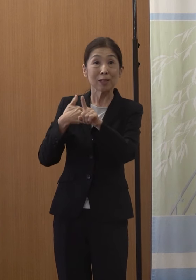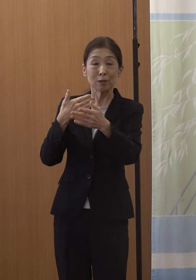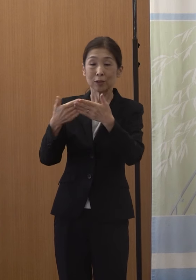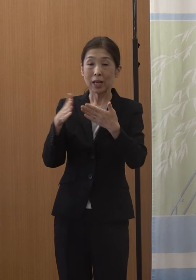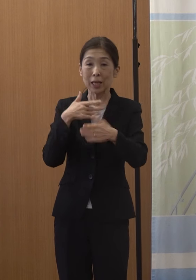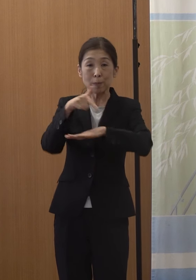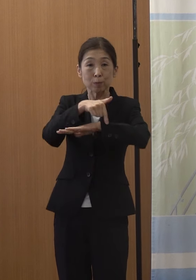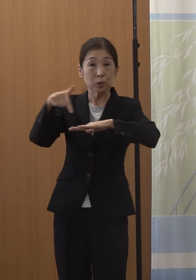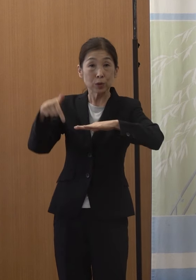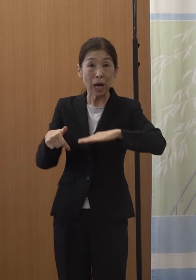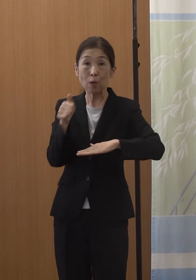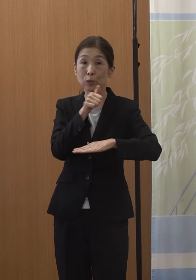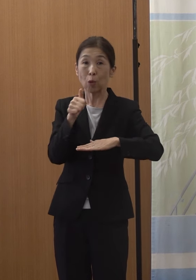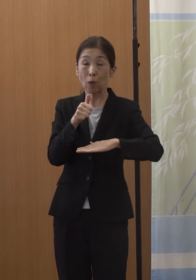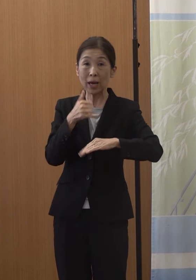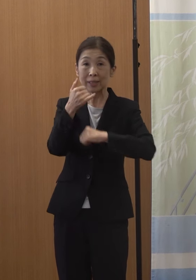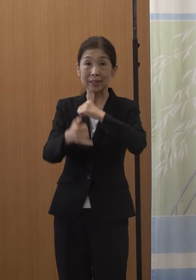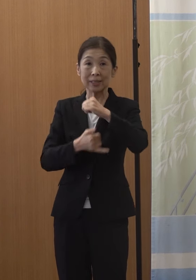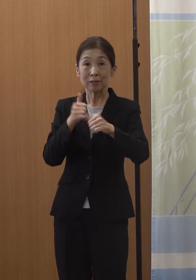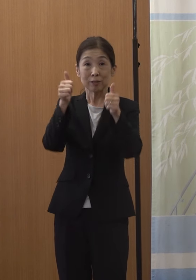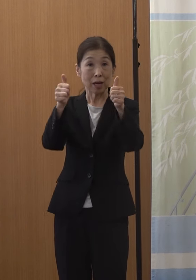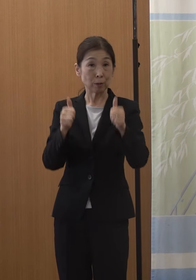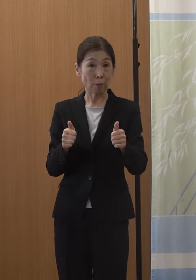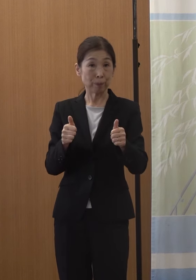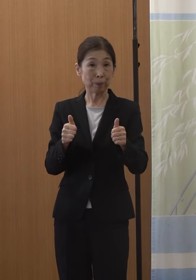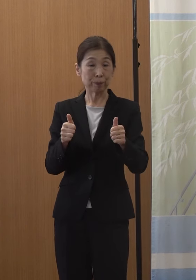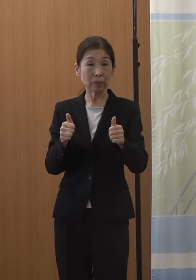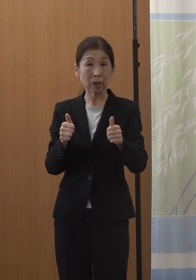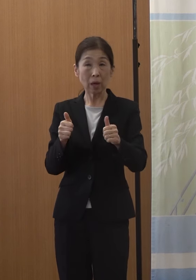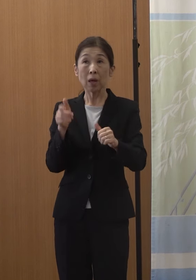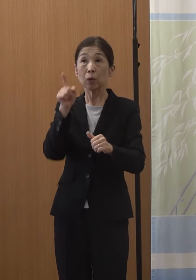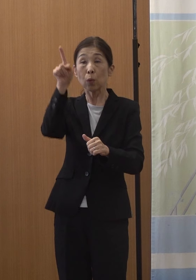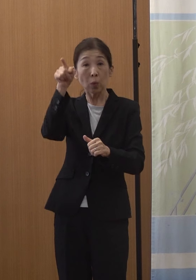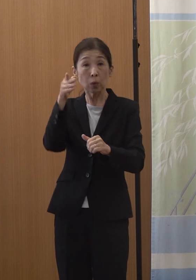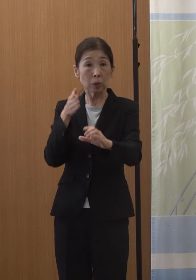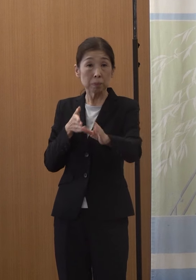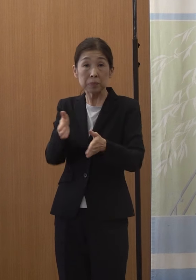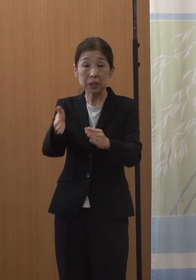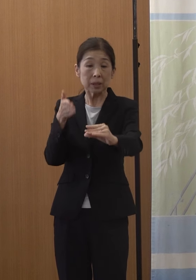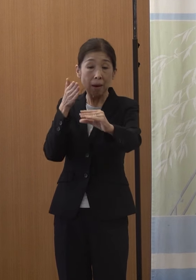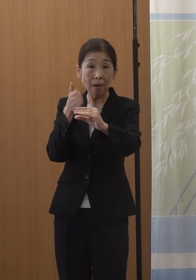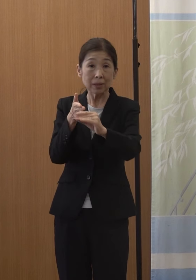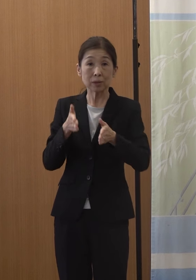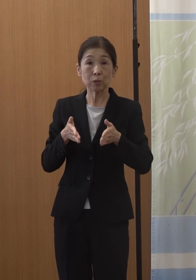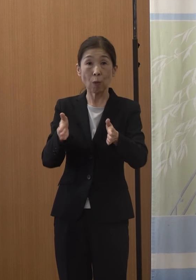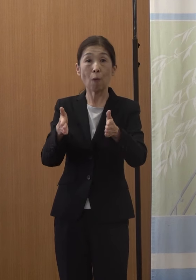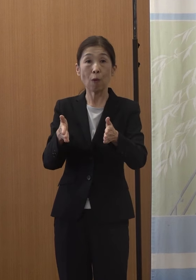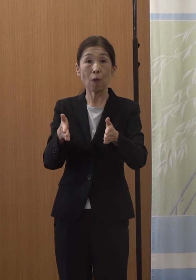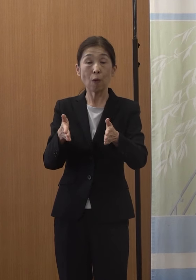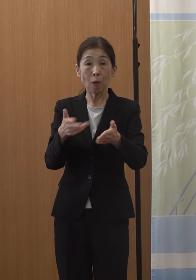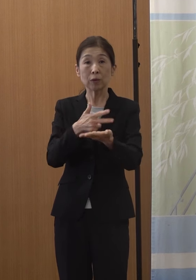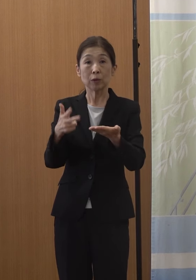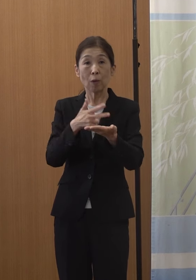プランの紹介サイトのほか、能登へのアクセス道路の状況などを掲載したチラシを配布いた